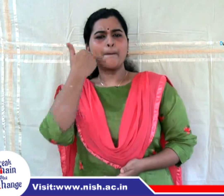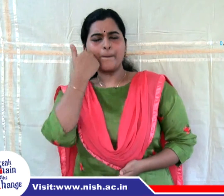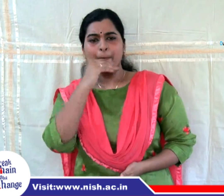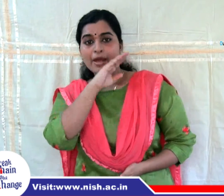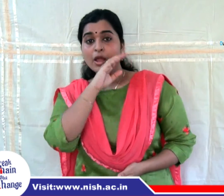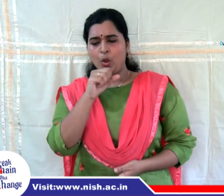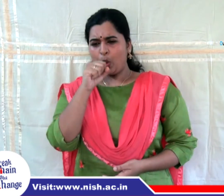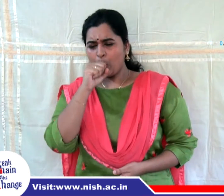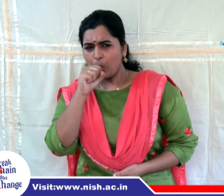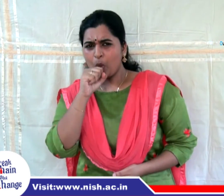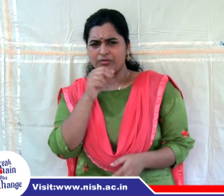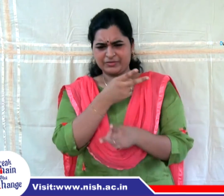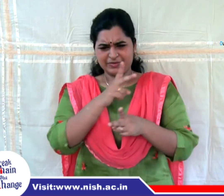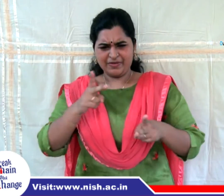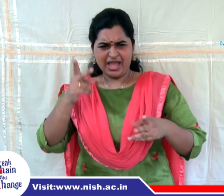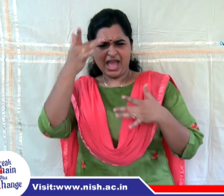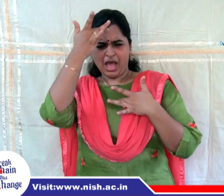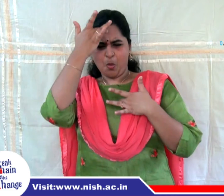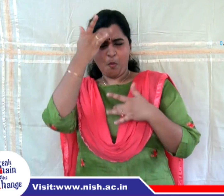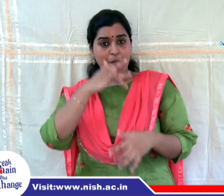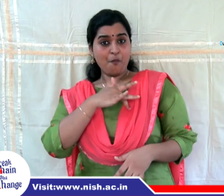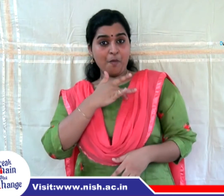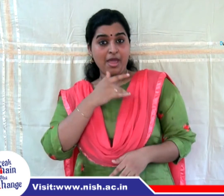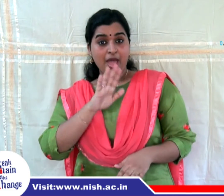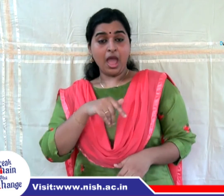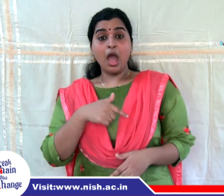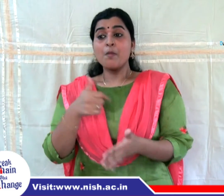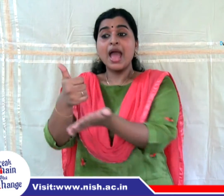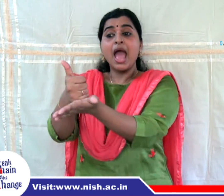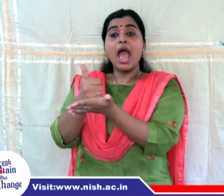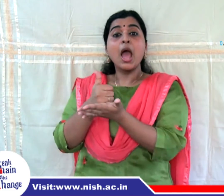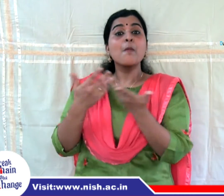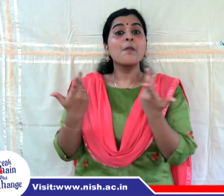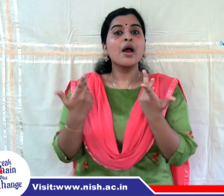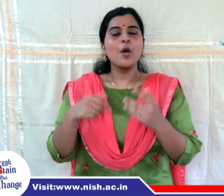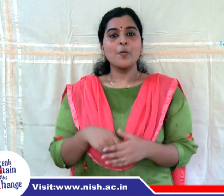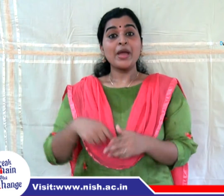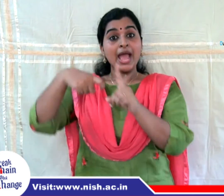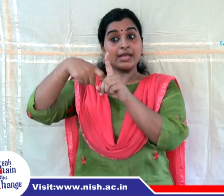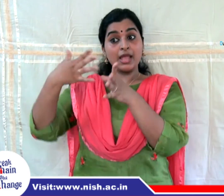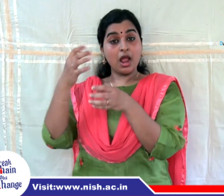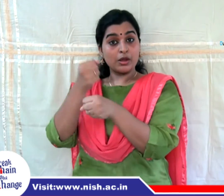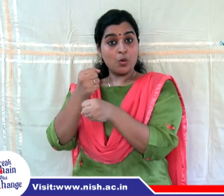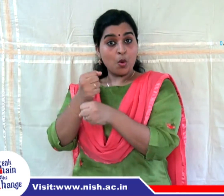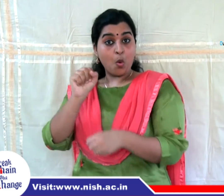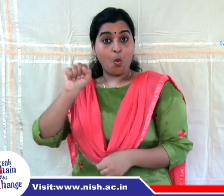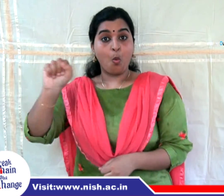പനി, ചുമ തുടങ്ങിയ ലക്ഷണങ്ങളുള്ളവർ വൈദ്യസഹായത്തിനായി സംസ്ഥാന സർക്കാരിൻ്റെ ഹെൽപ്പ് ലൈൻ നമ്പറായ